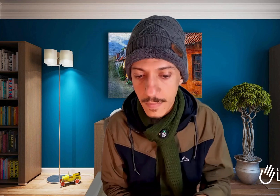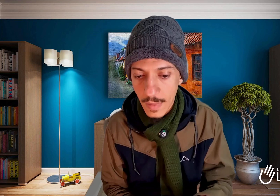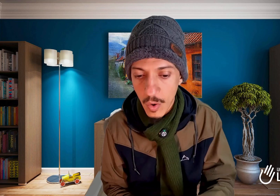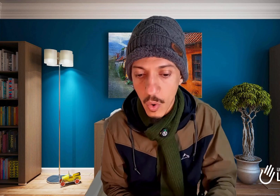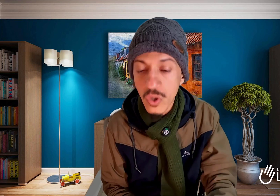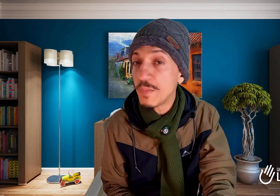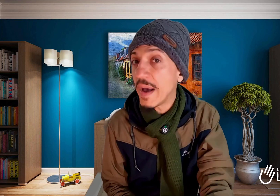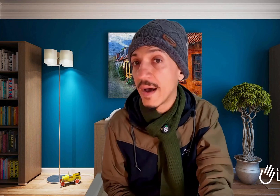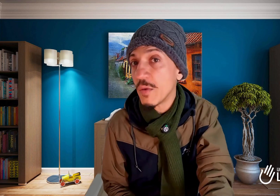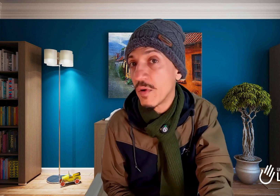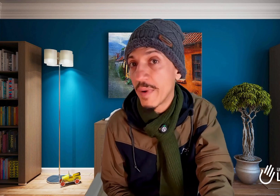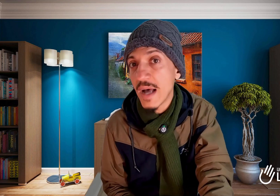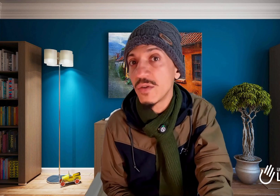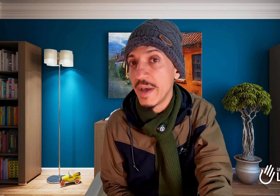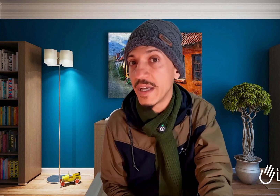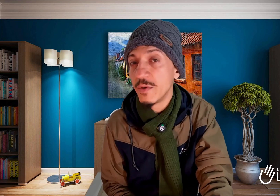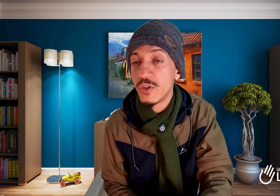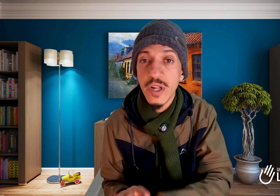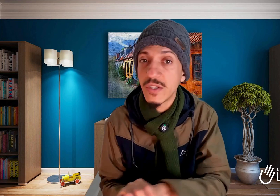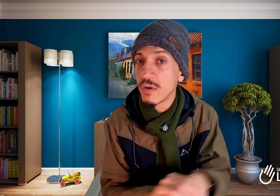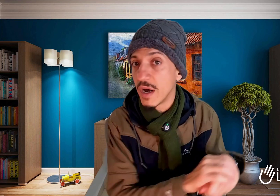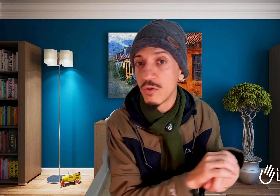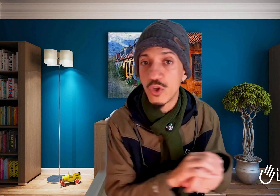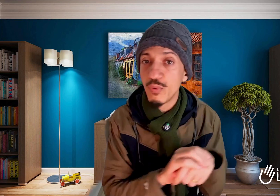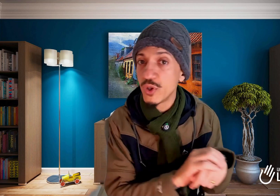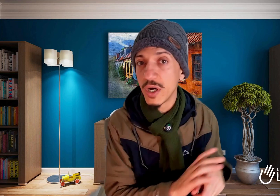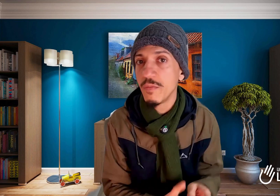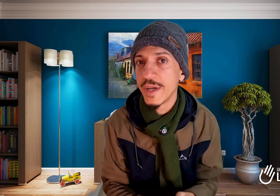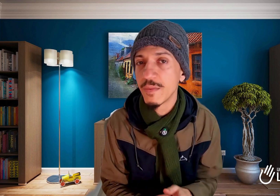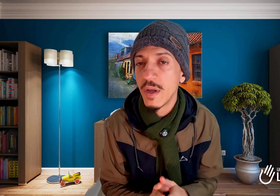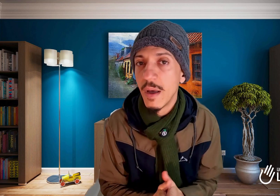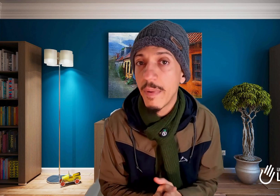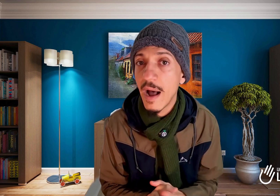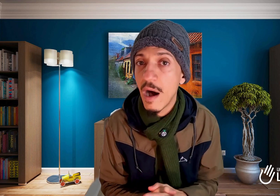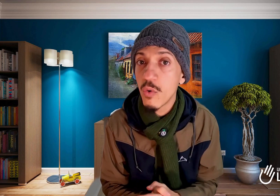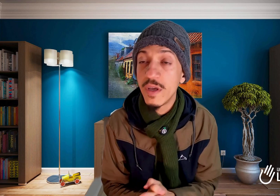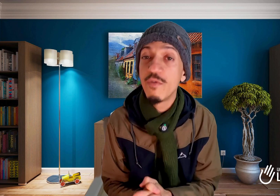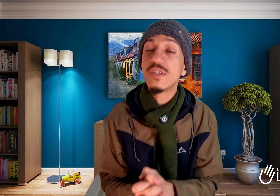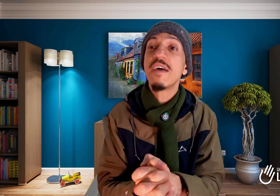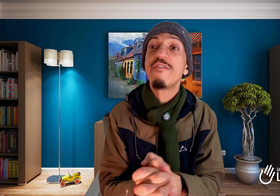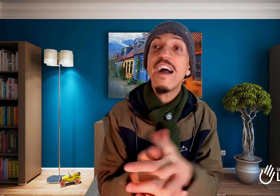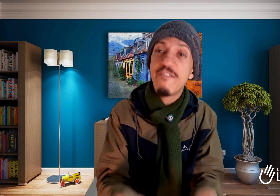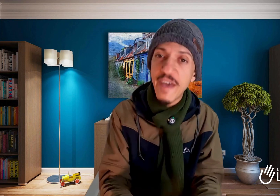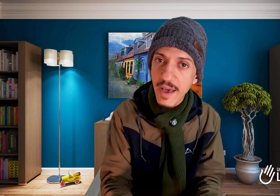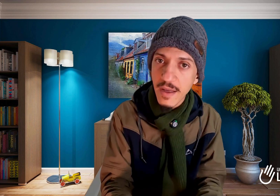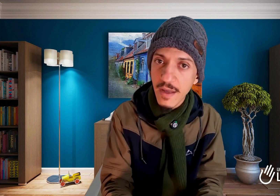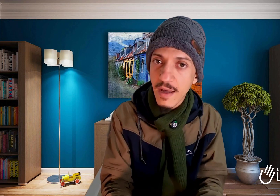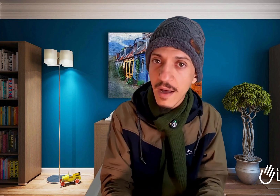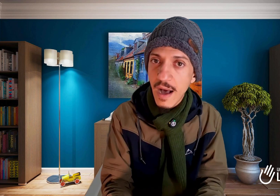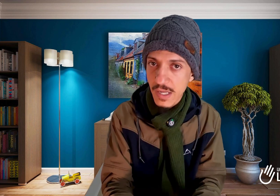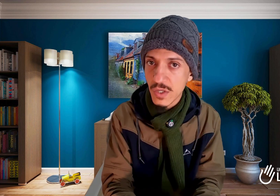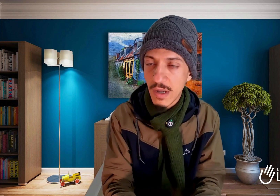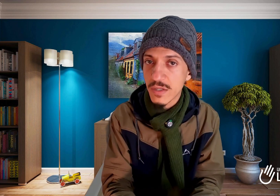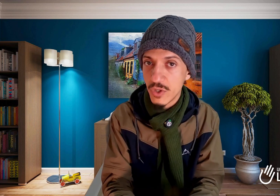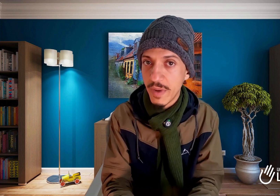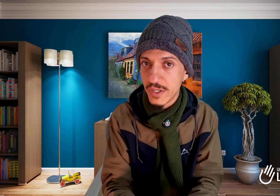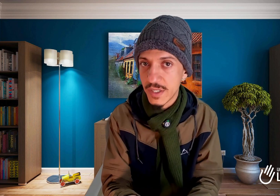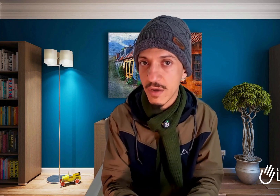Ou te pegando pelo braço mesmo, e te direcionando, te puxando mesmo para algo que você vai ver a situação de emergência